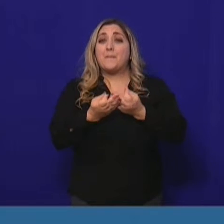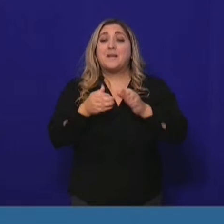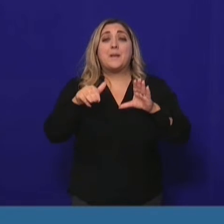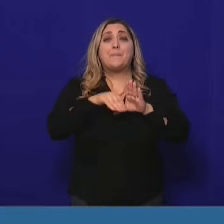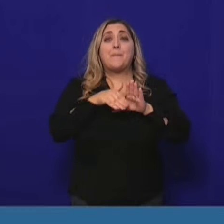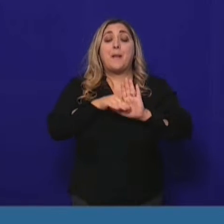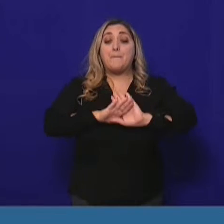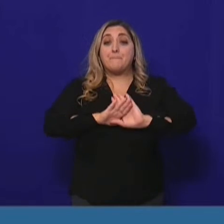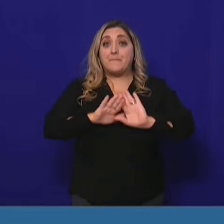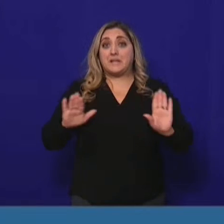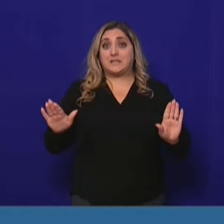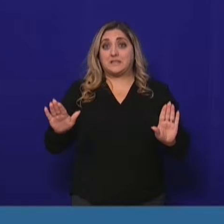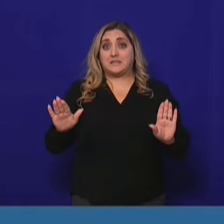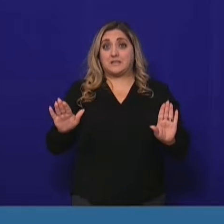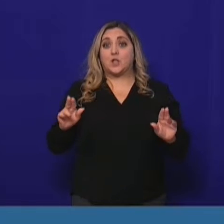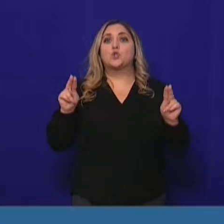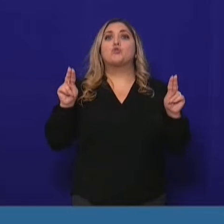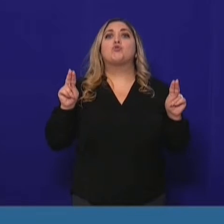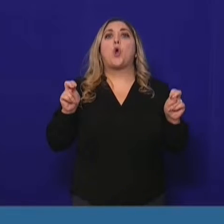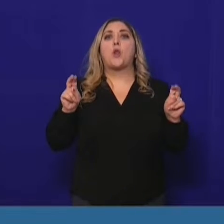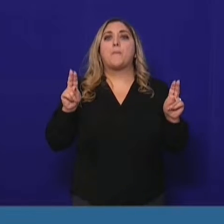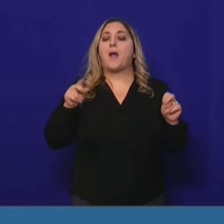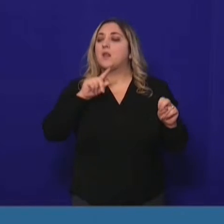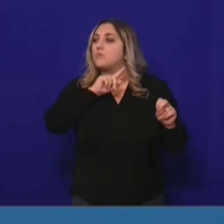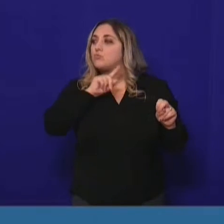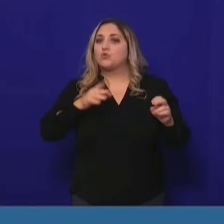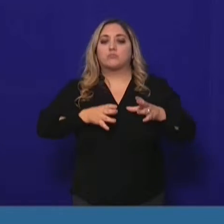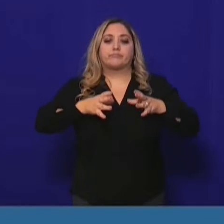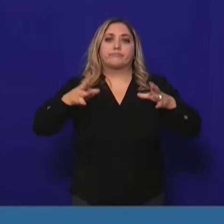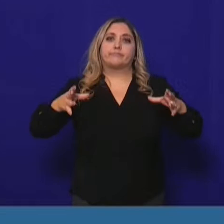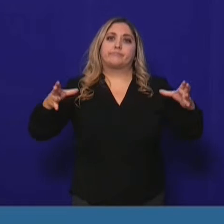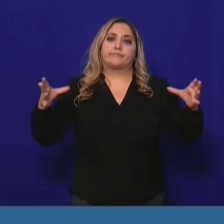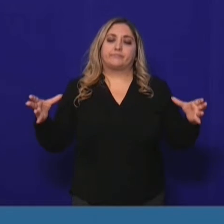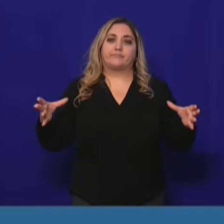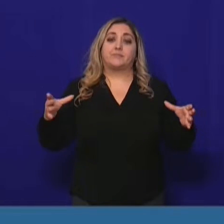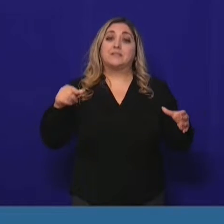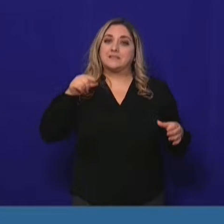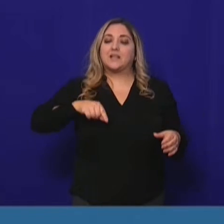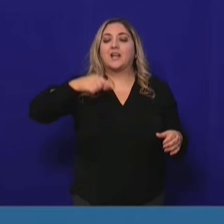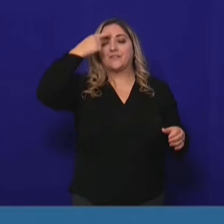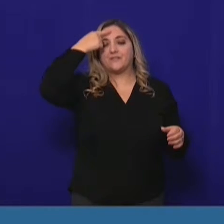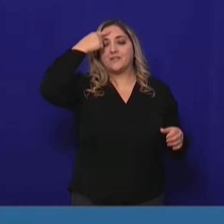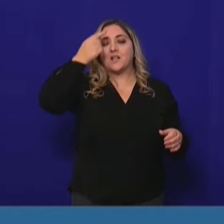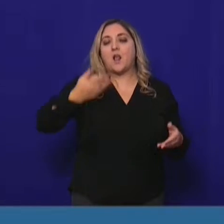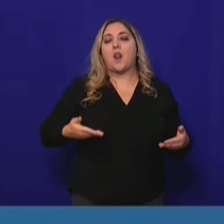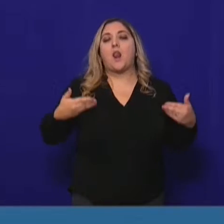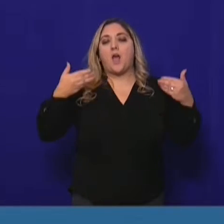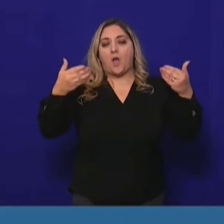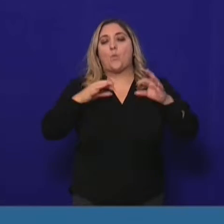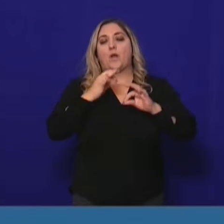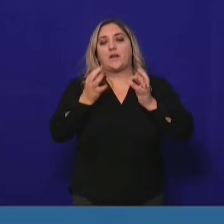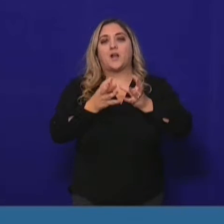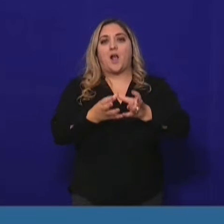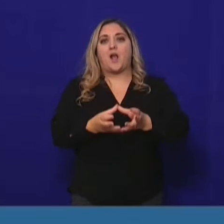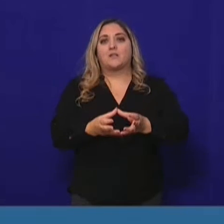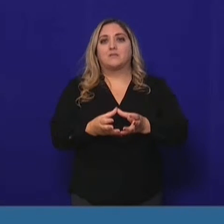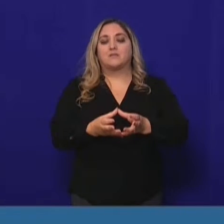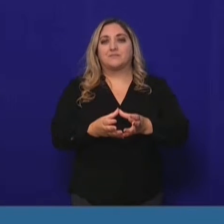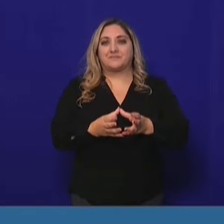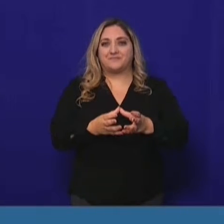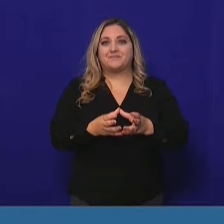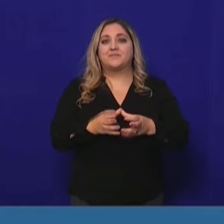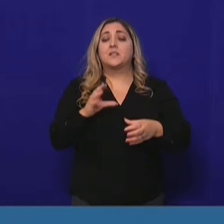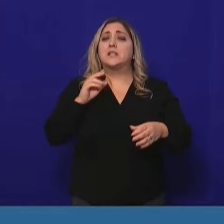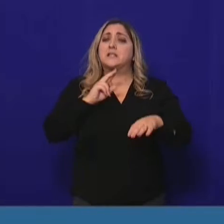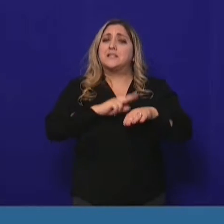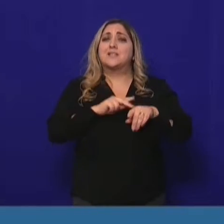għandna tagħna s-soltu biex aħna nkun nistgħu nagħtu l-aqwa rigal lil dawk il-familjari tagħna. Hemm ħafna mezzi kif